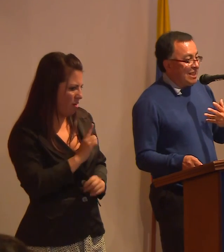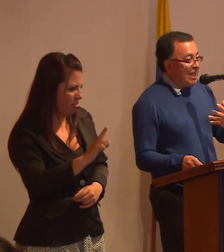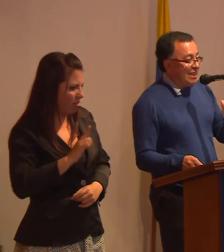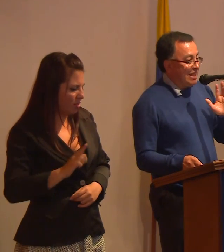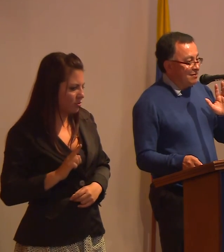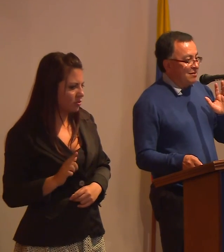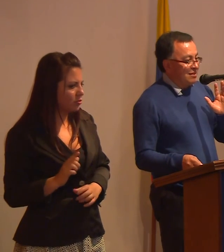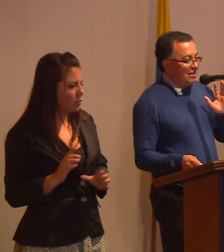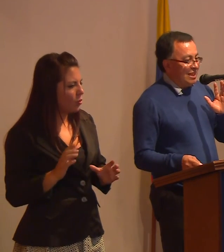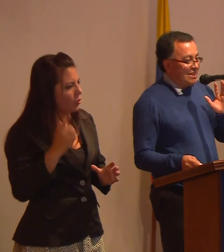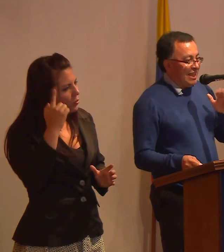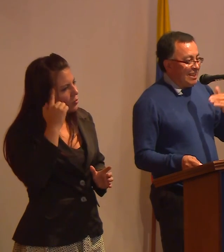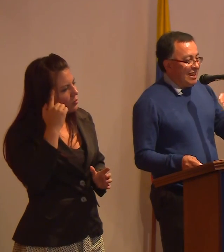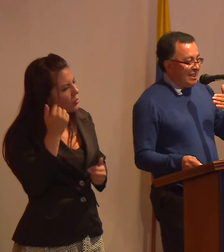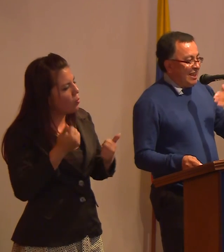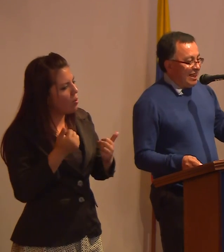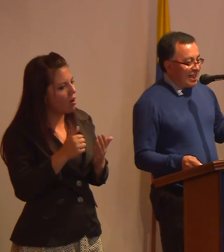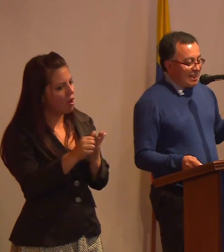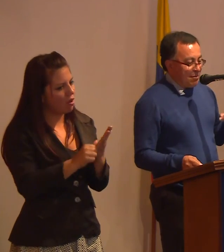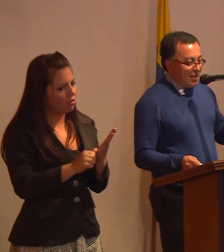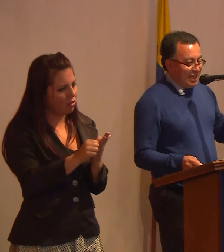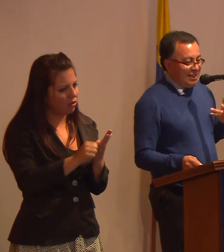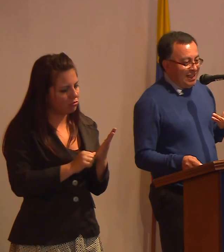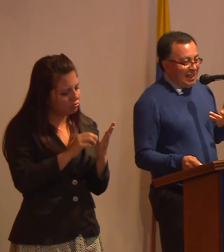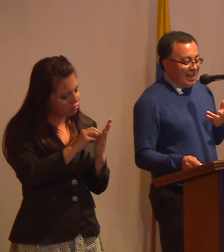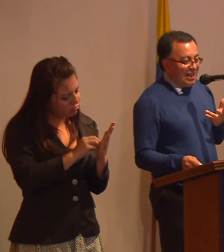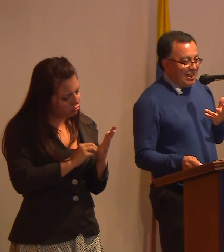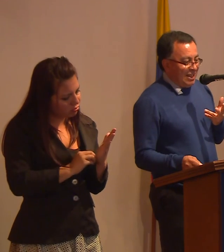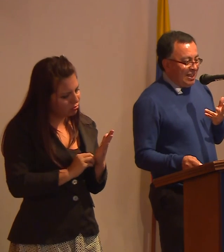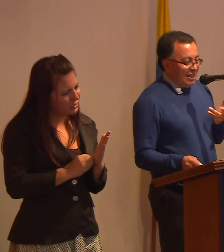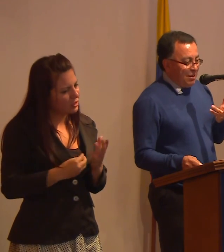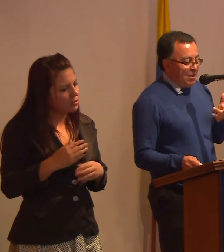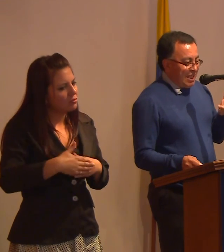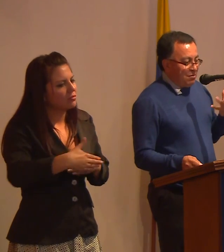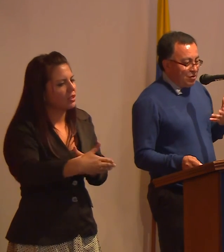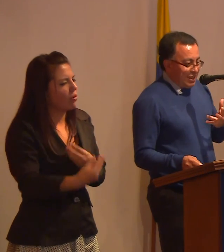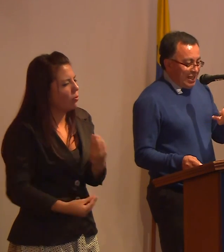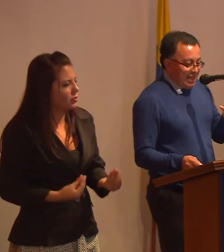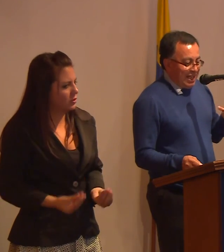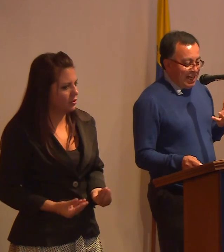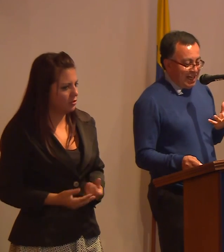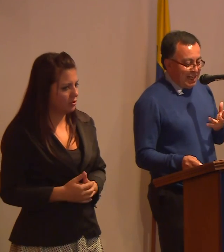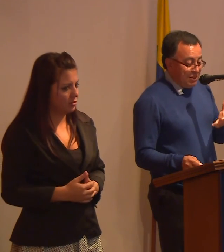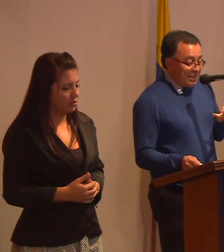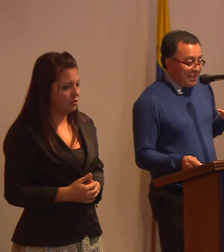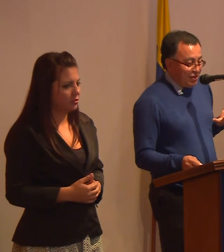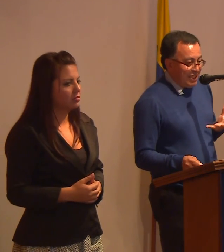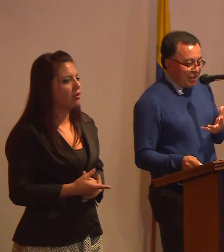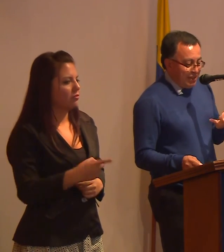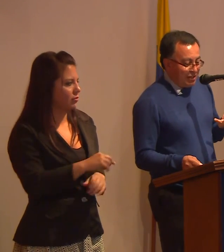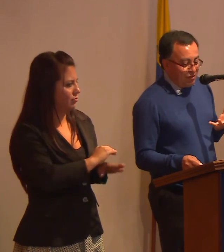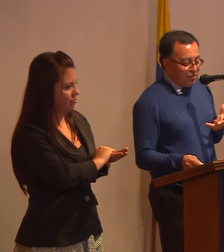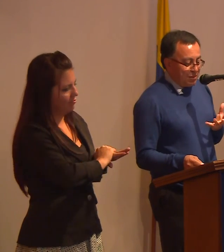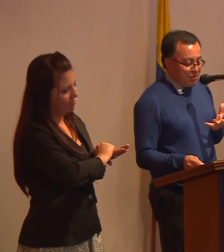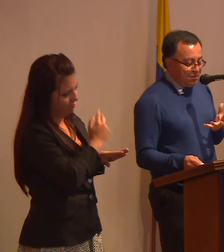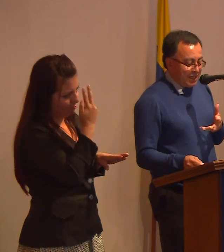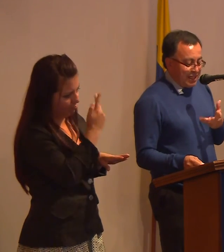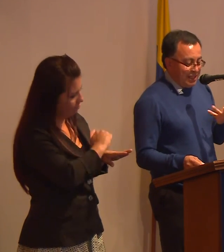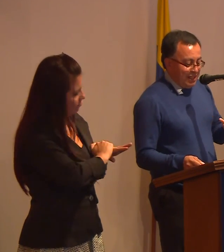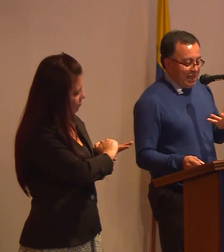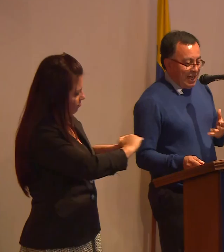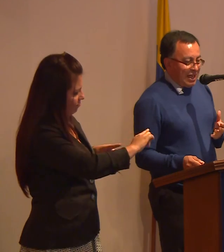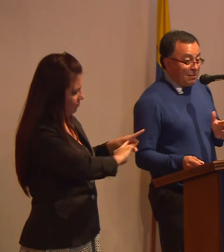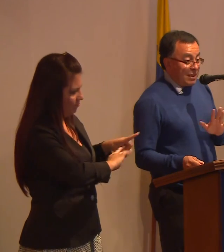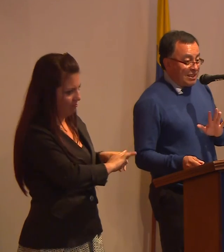hacer esa agenda en la que también invitamos a la administración, de la cual algunos formamos